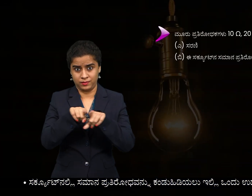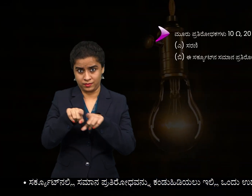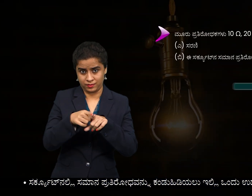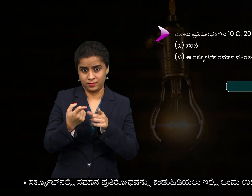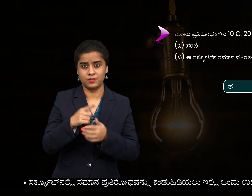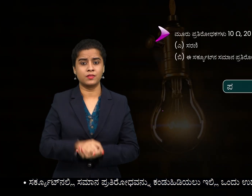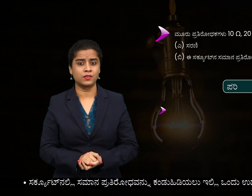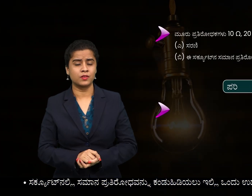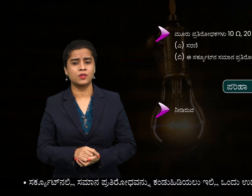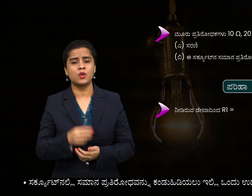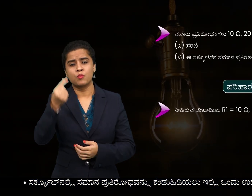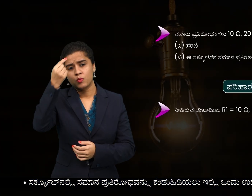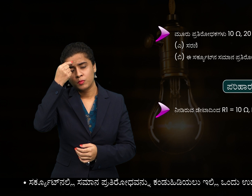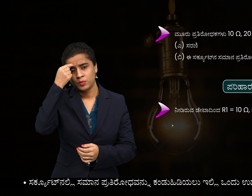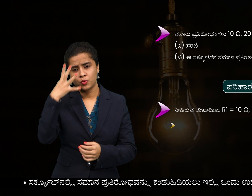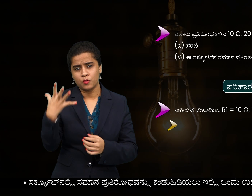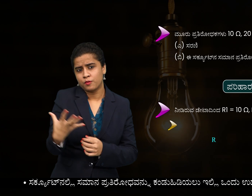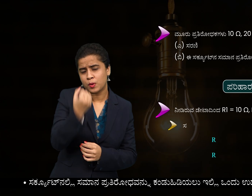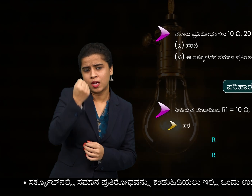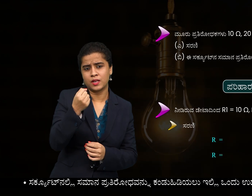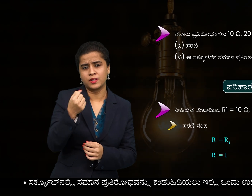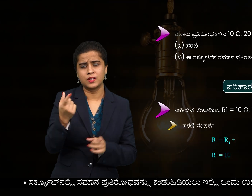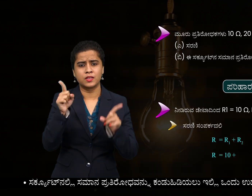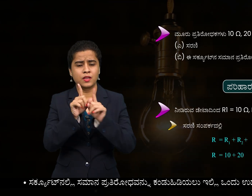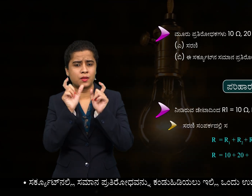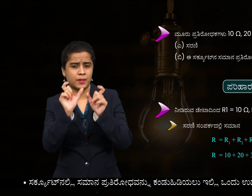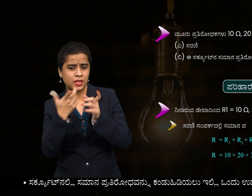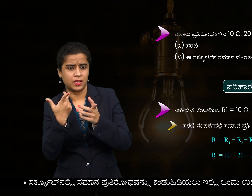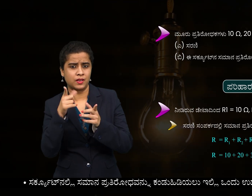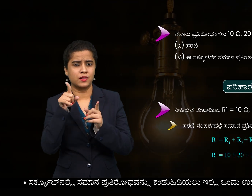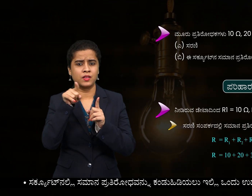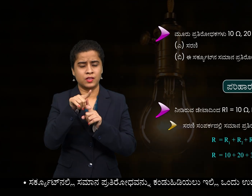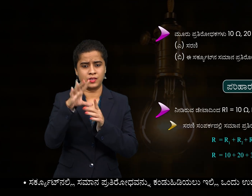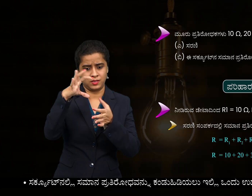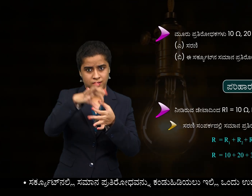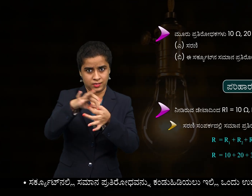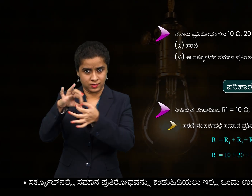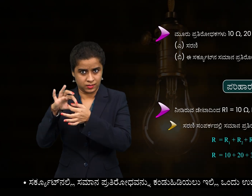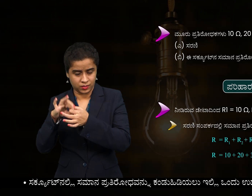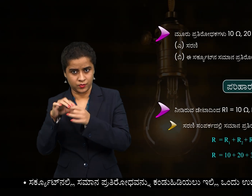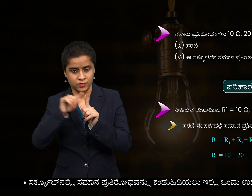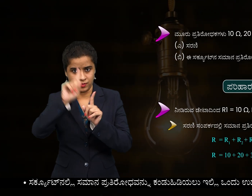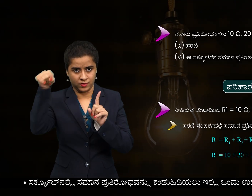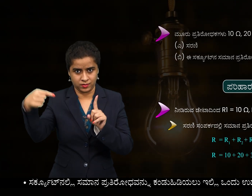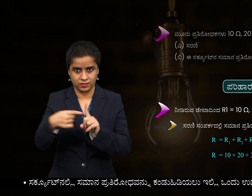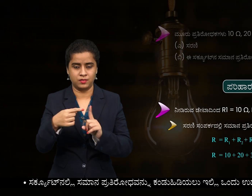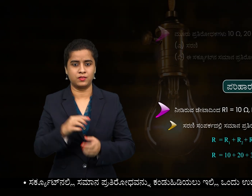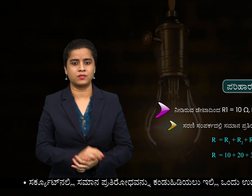ಸರ್ಕ್ಯೂಟ್ನಲ್ಲಿ ಸಮಾನ ಪ್ರತಿರೋಧವನ್ನು ಕಂಡುಹಿಡಿಯಲು ಇಲ್ಲಿ ಒಂದು ಉದಾಹರಣೆ ಸಮಸ್ಯೆ ಇದೆ.